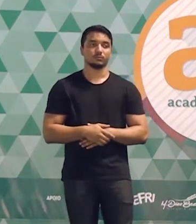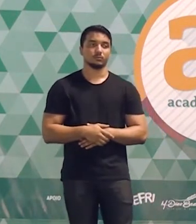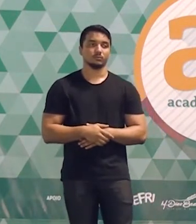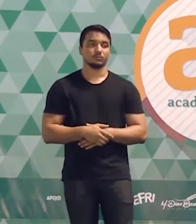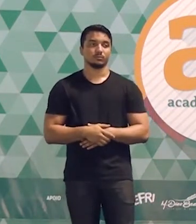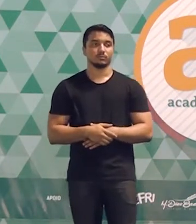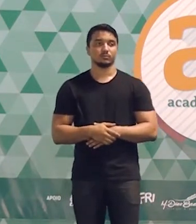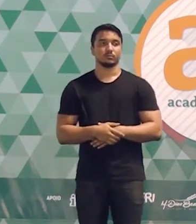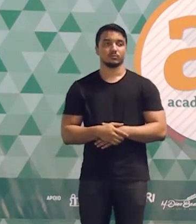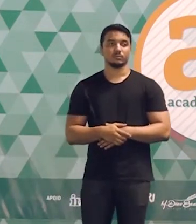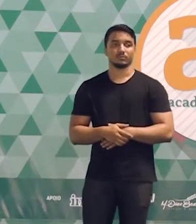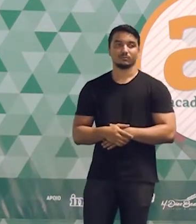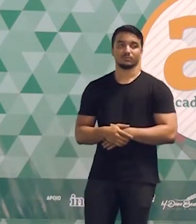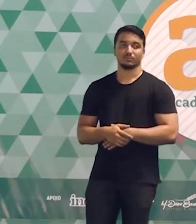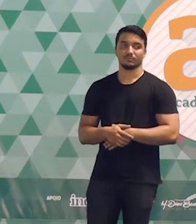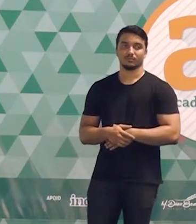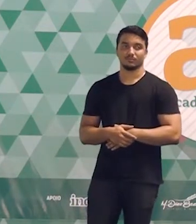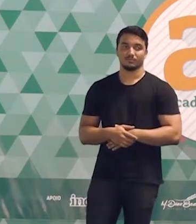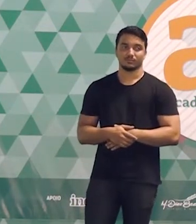de quê, filho?